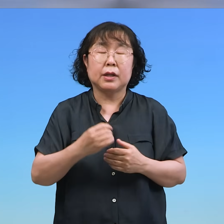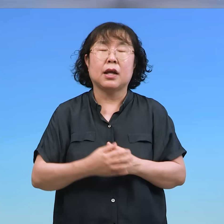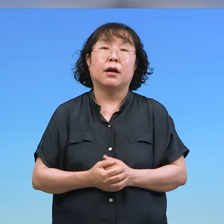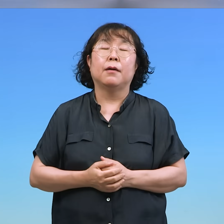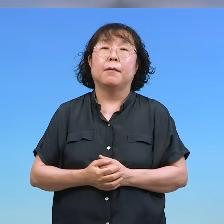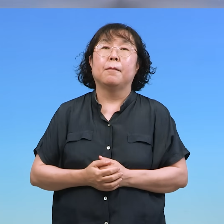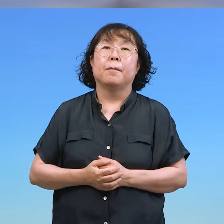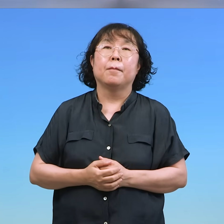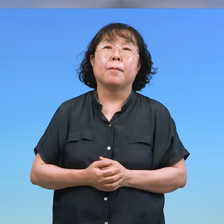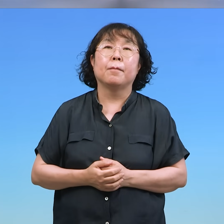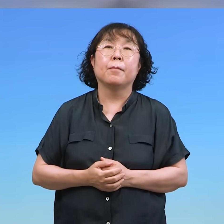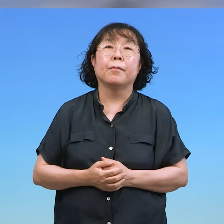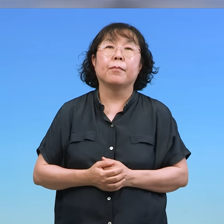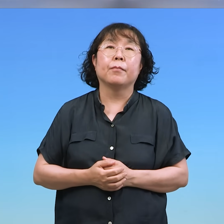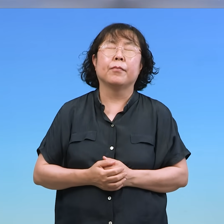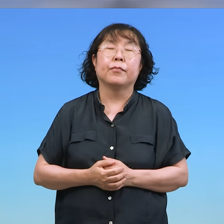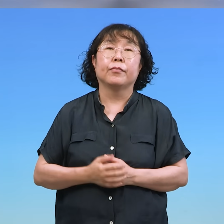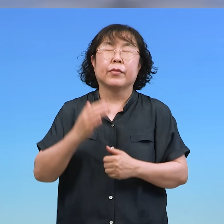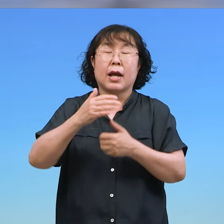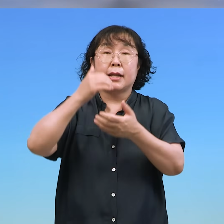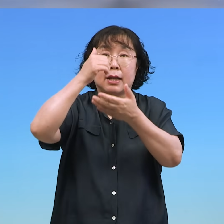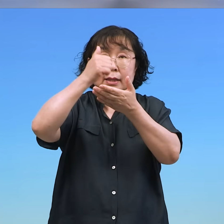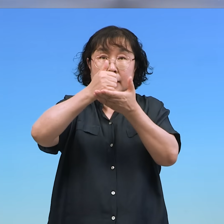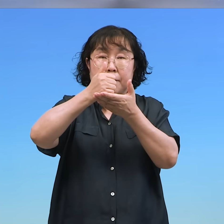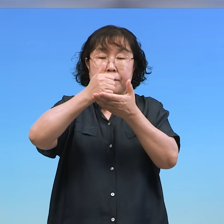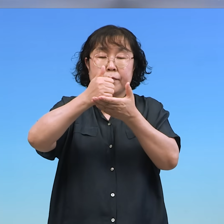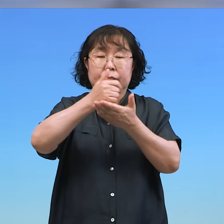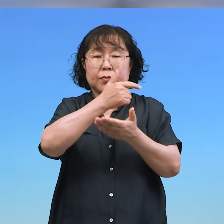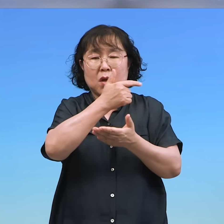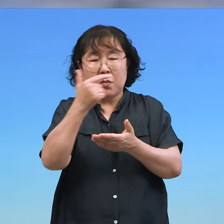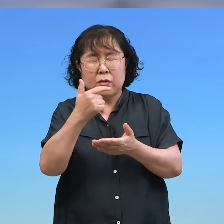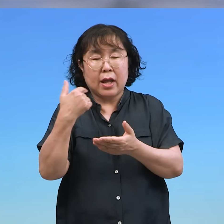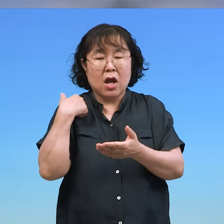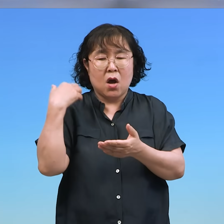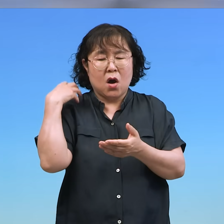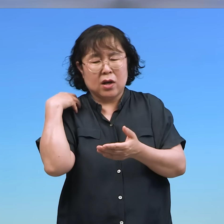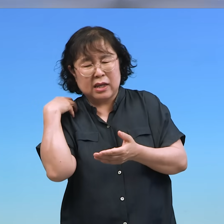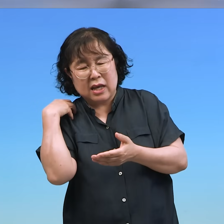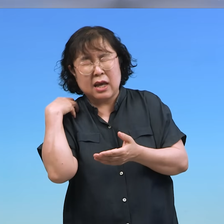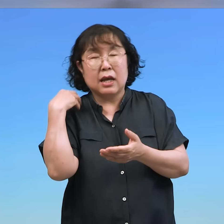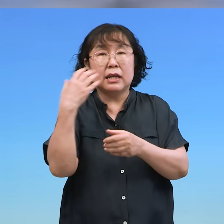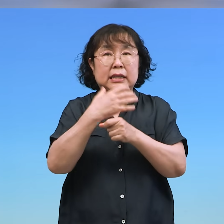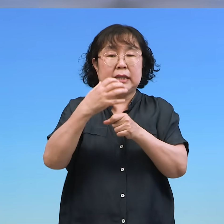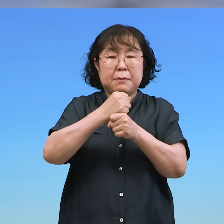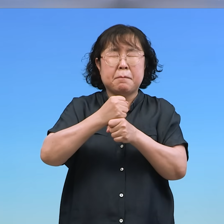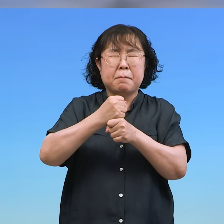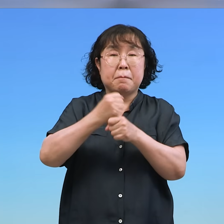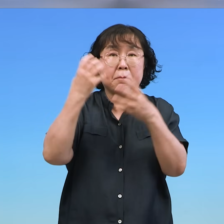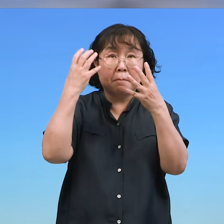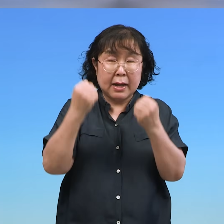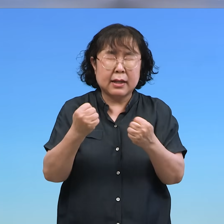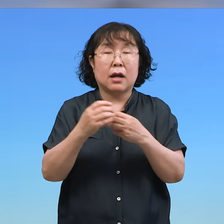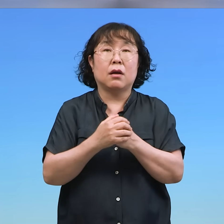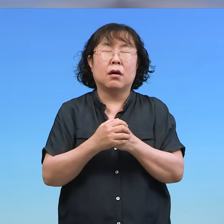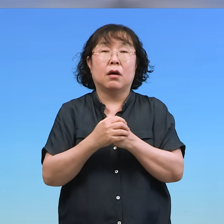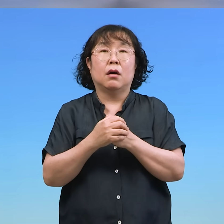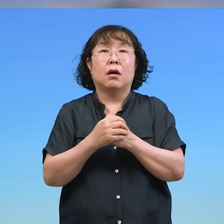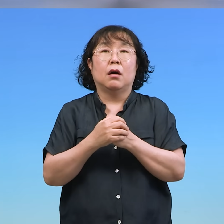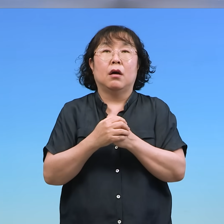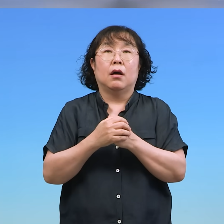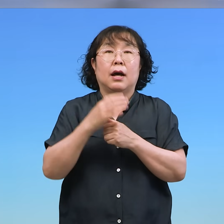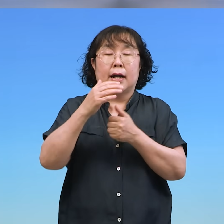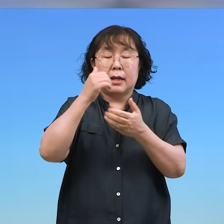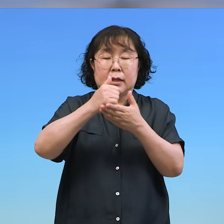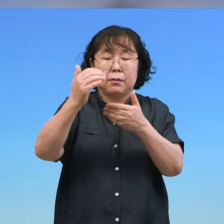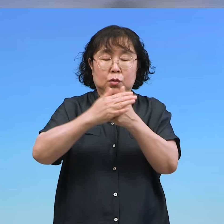한 번 더 이 찬양 부를 동안에 정말 하나님 너무너무 어깨에 무거운 짐이 많은 우리 남편입니다. 우리